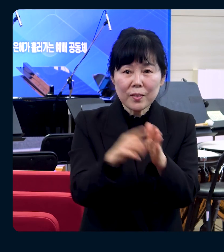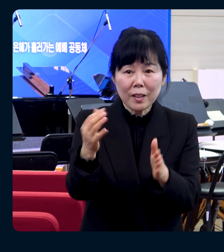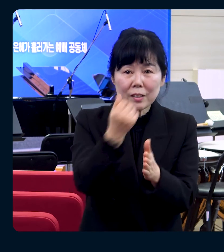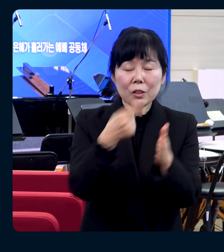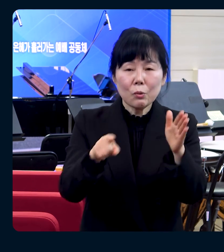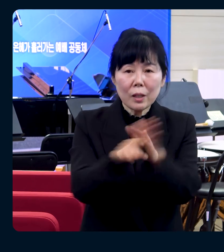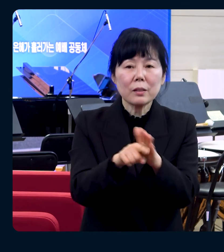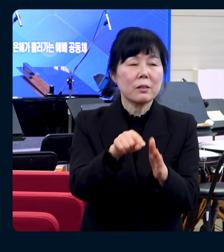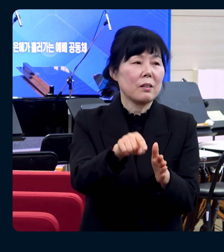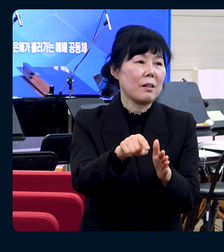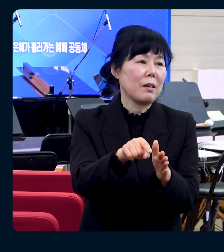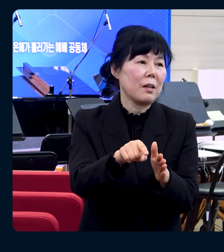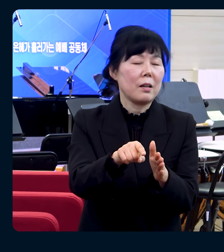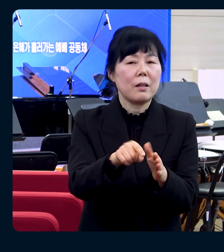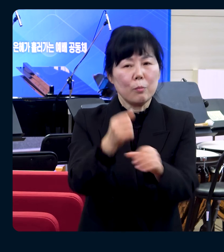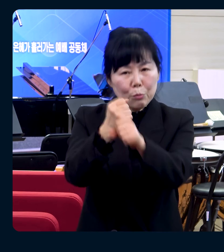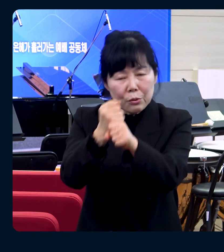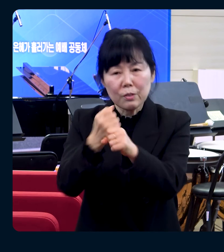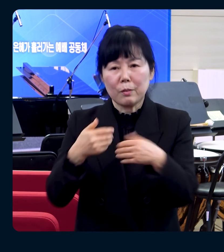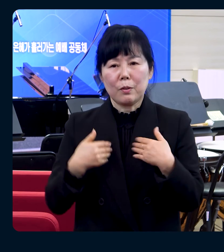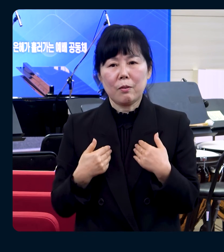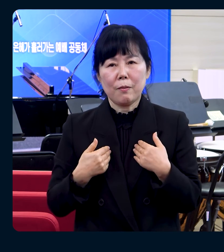지금의 믿음을 관리하세요.